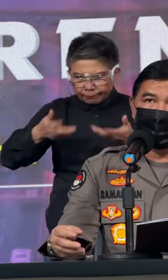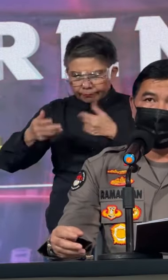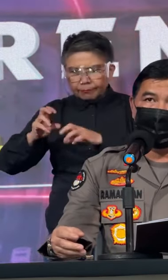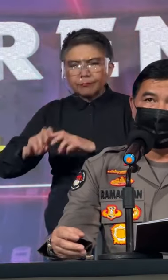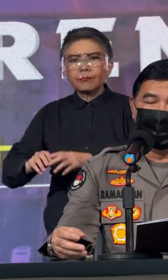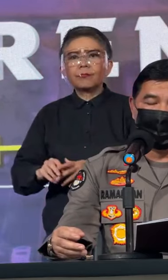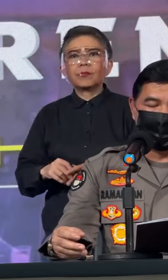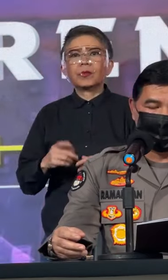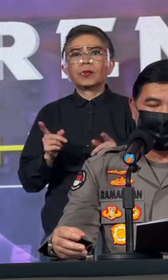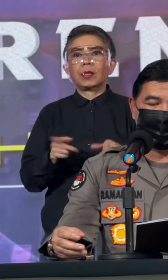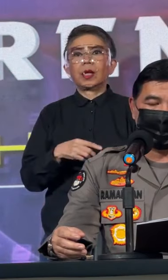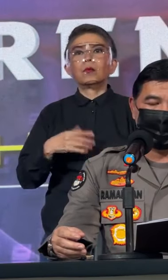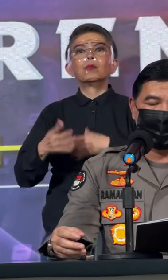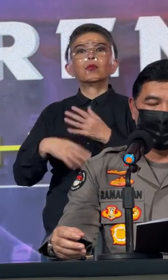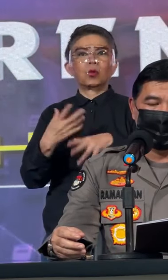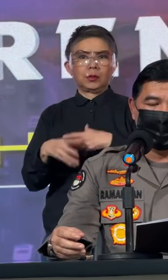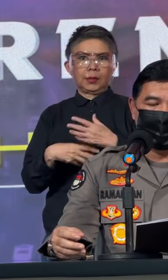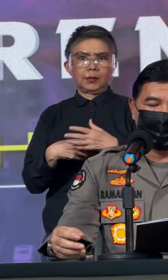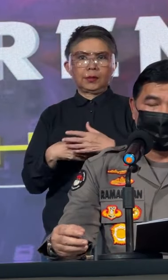serta